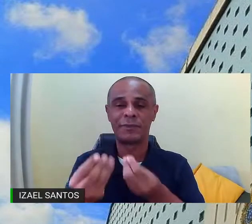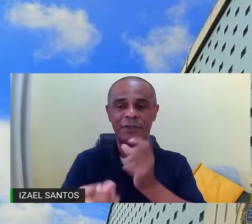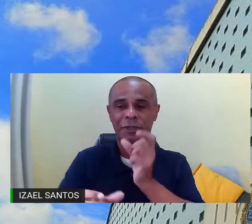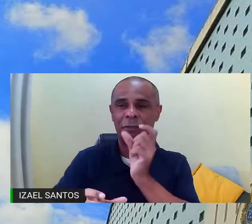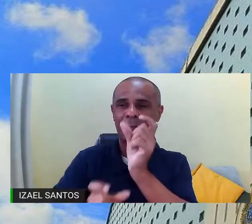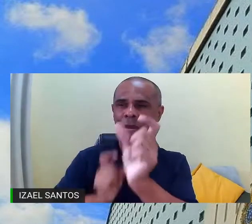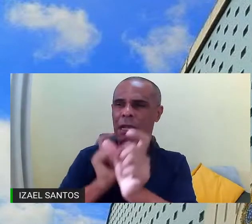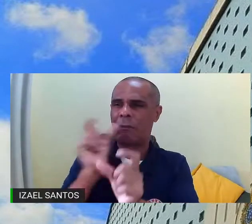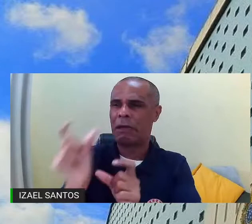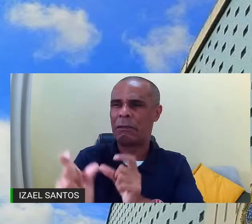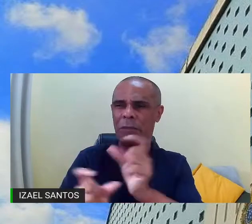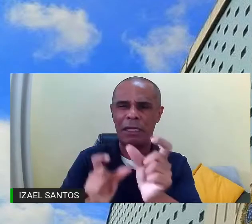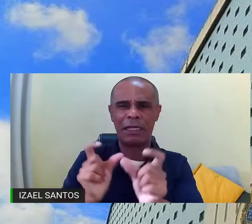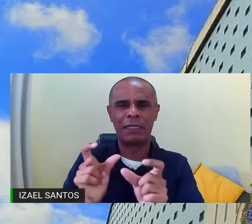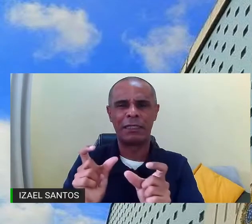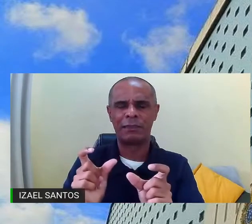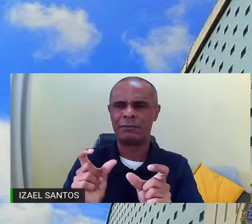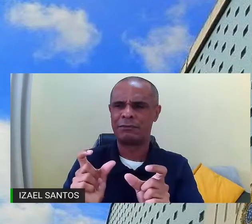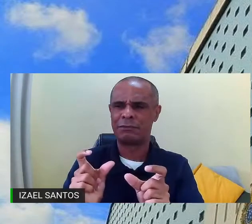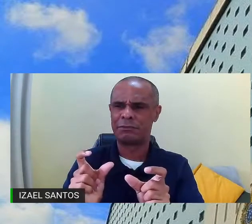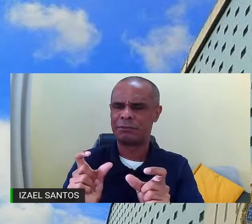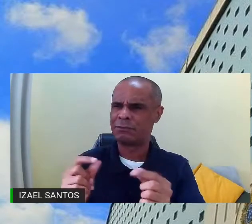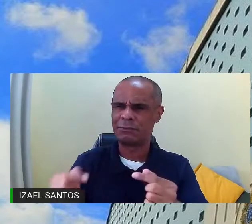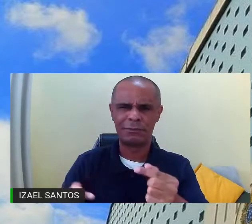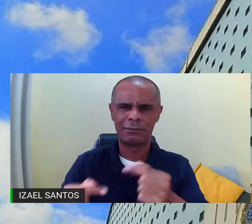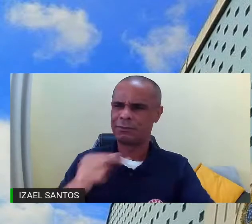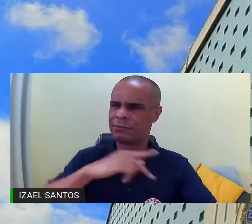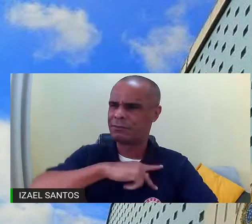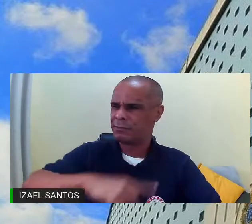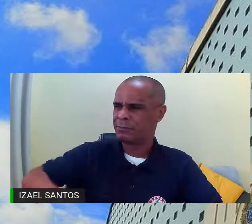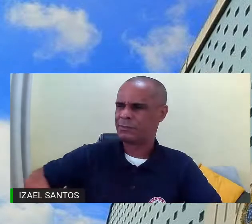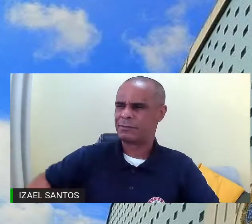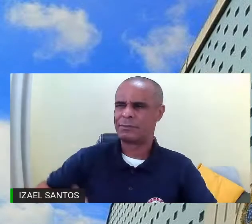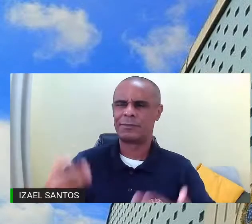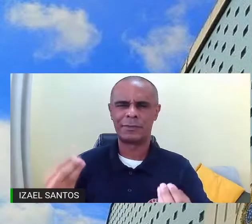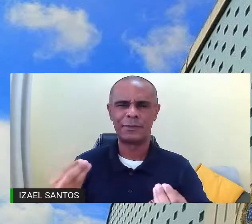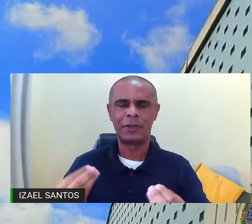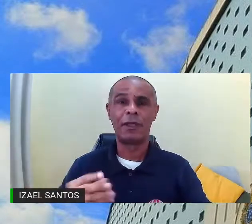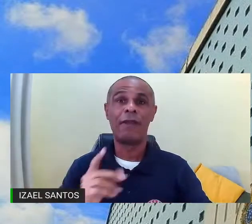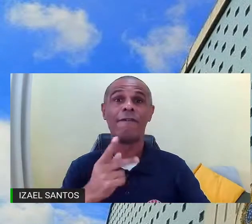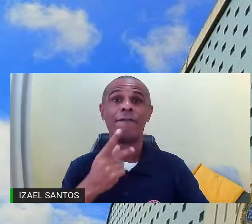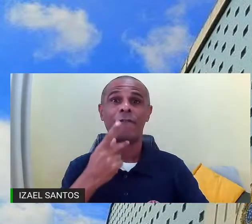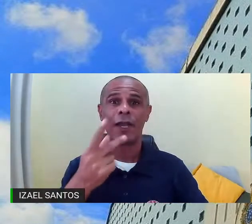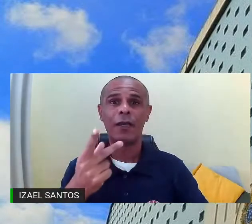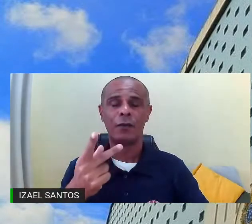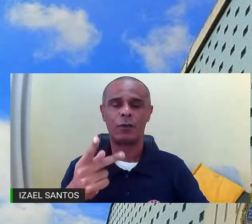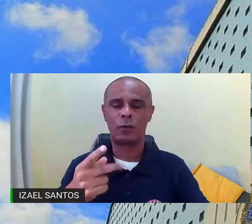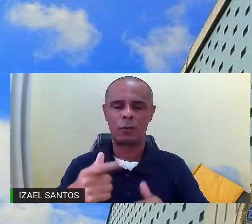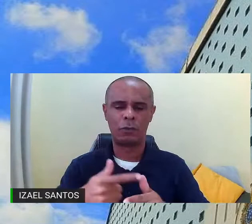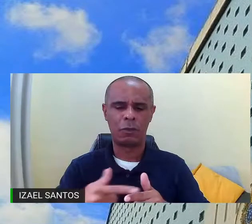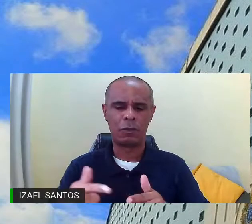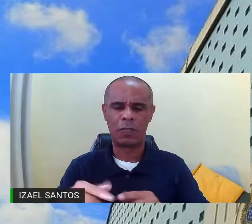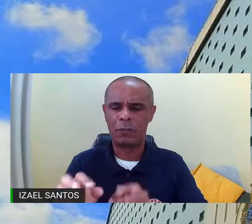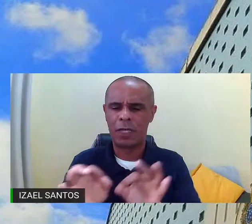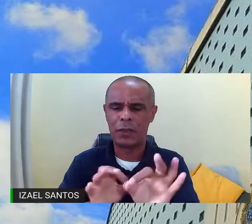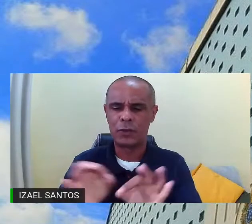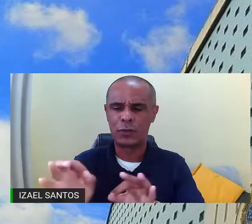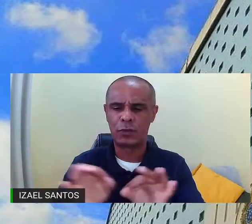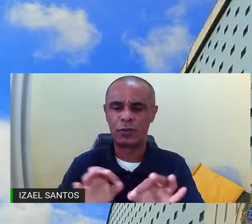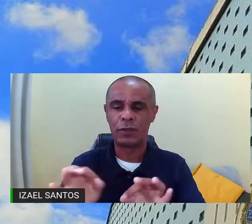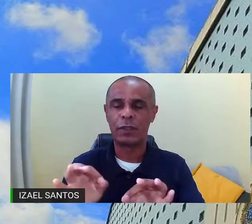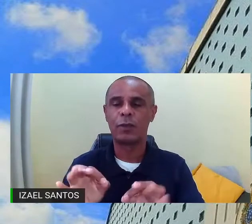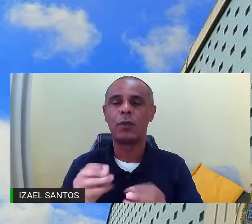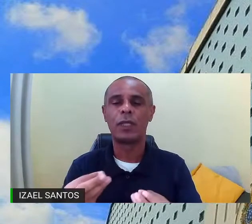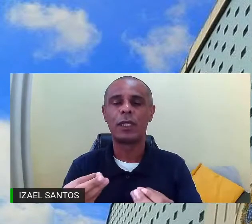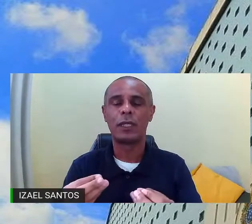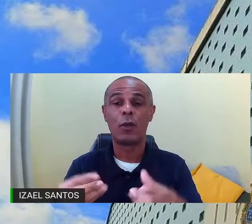desairosas, não dignas de uma presidência nacional. Falo em administrar o caos referindo-me ao estado de desordem